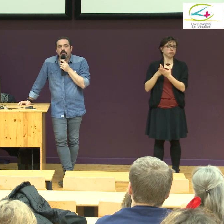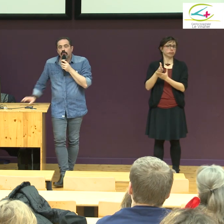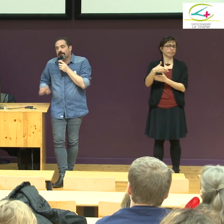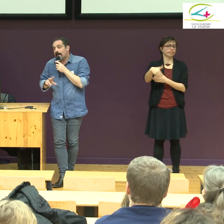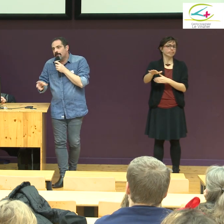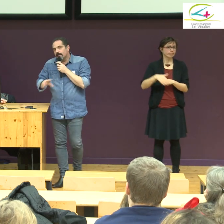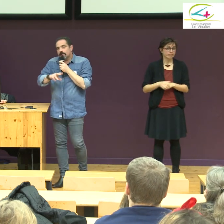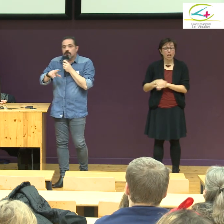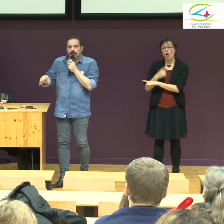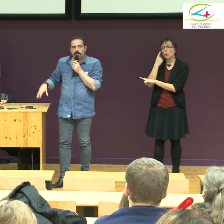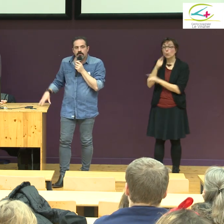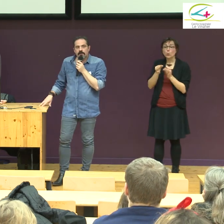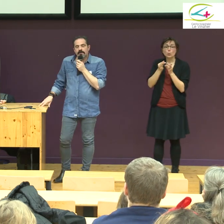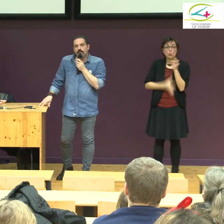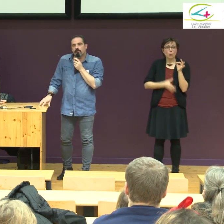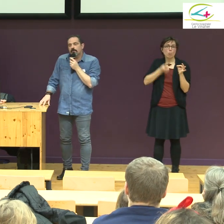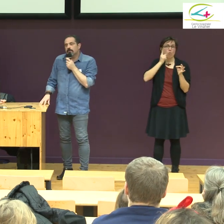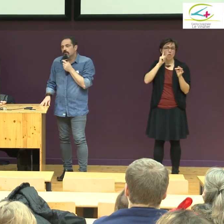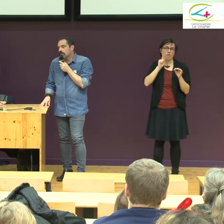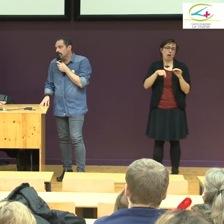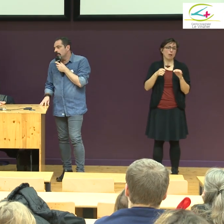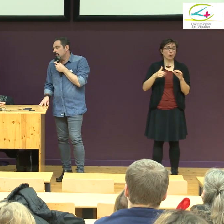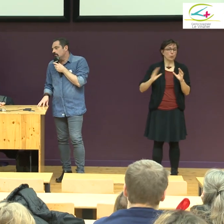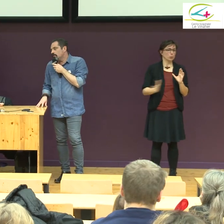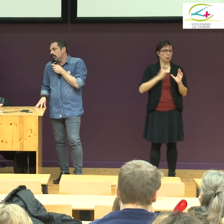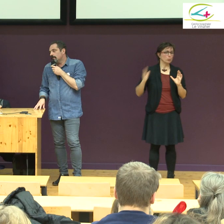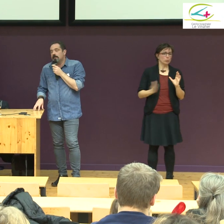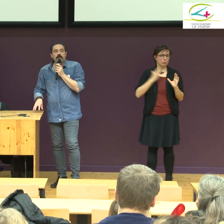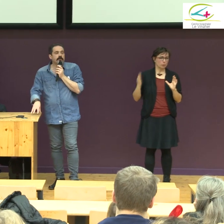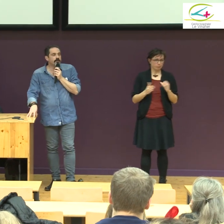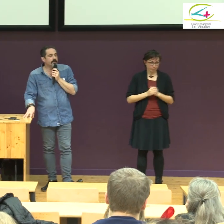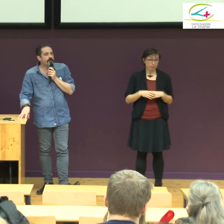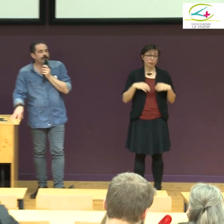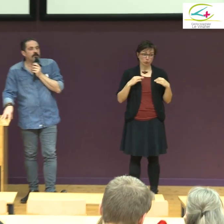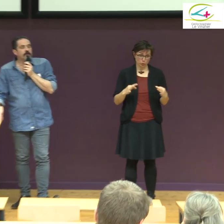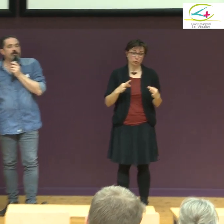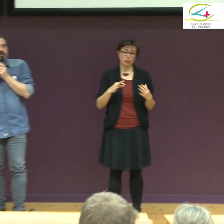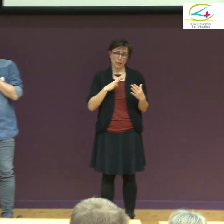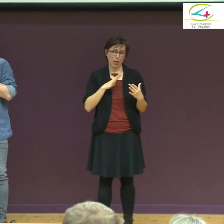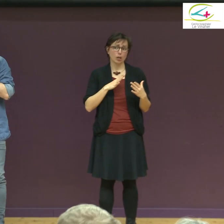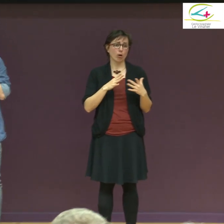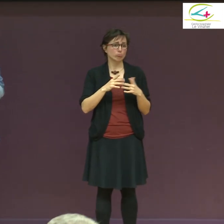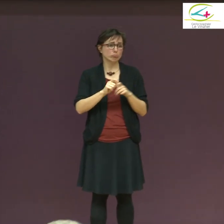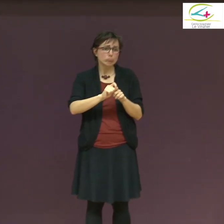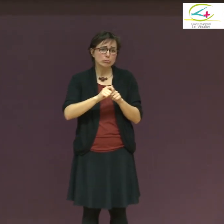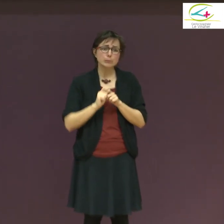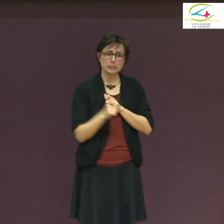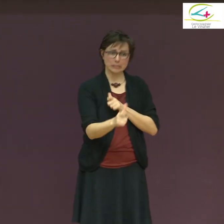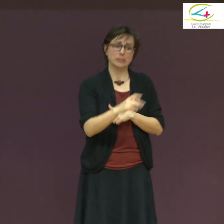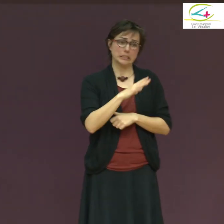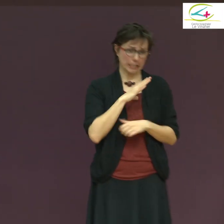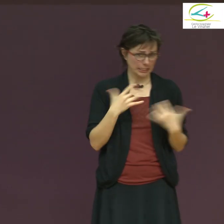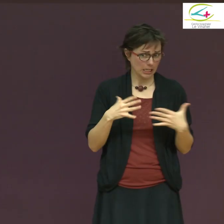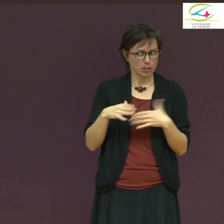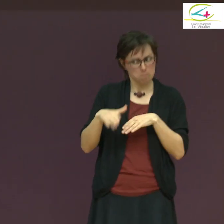Pour conclure très rapidement, parce que du coup on est obligé de passer sur beaucoup de choses, il y a un dispositif aujourd'hui qui est proposé qui fonctionne.